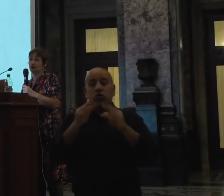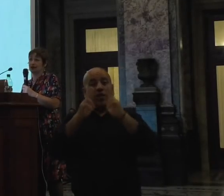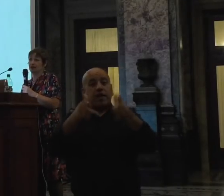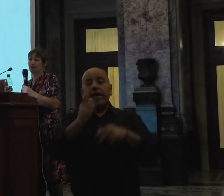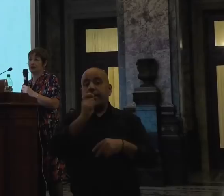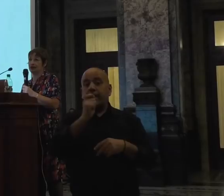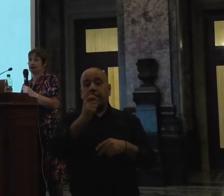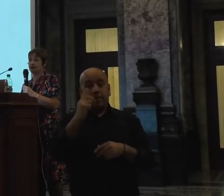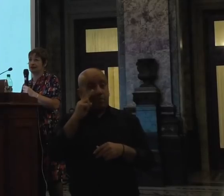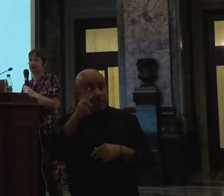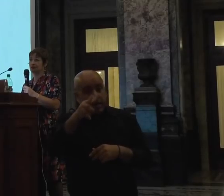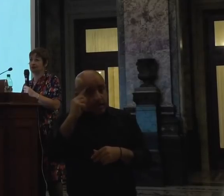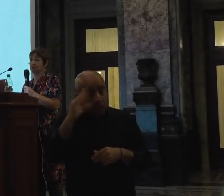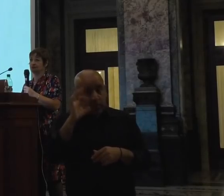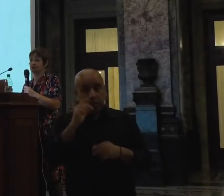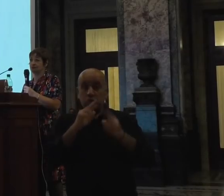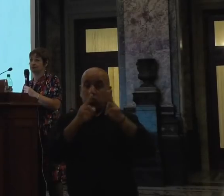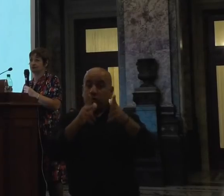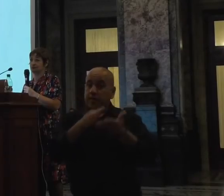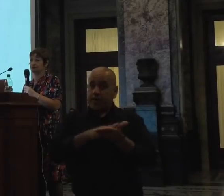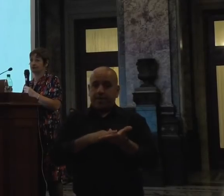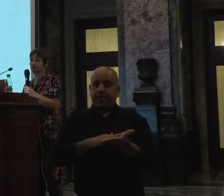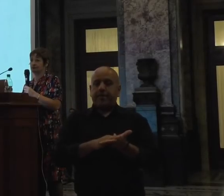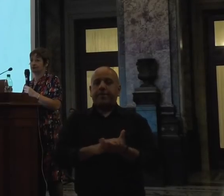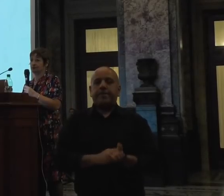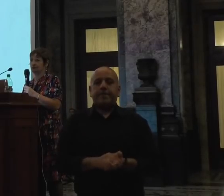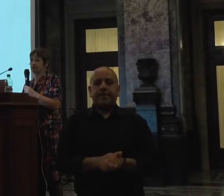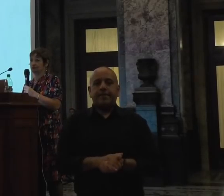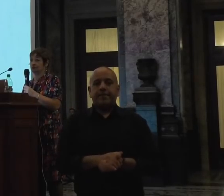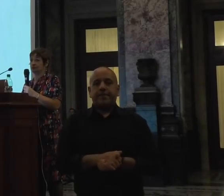y lo recuerdan, ¿ok? ¿Listos?